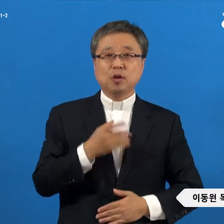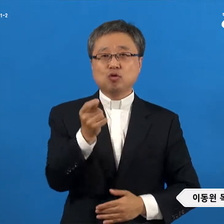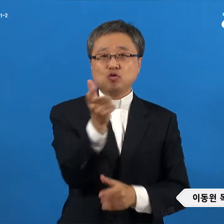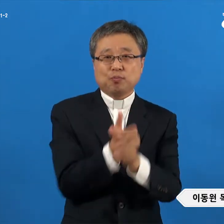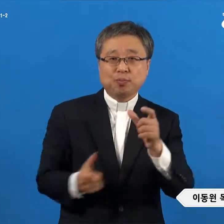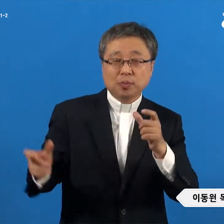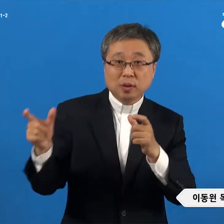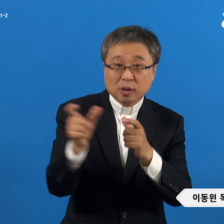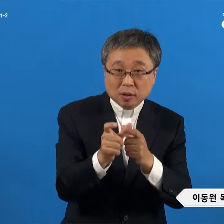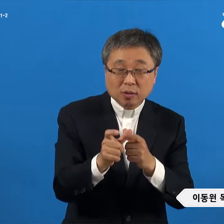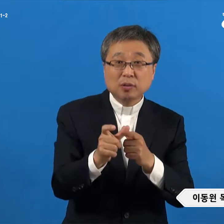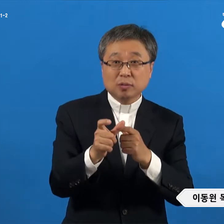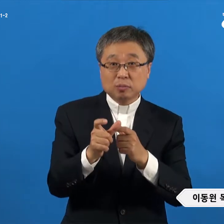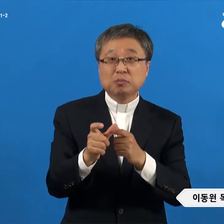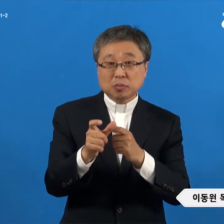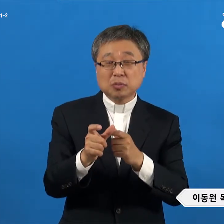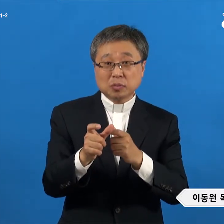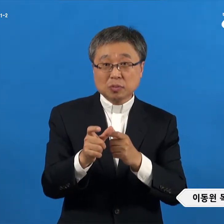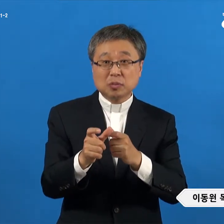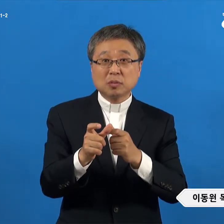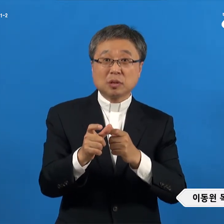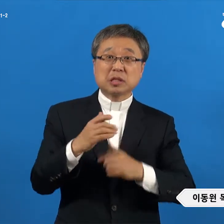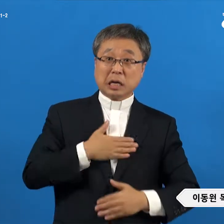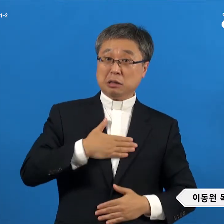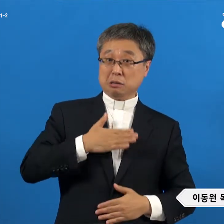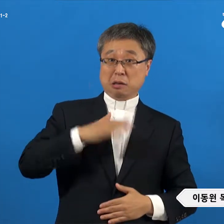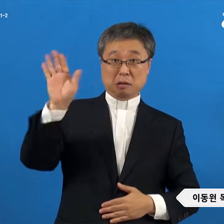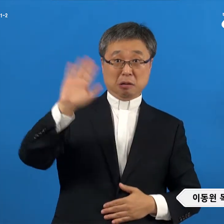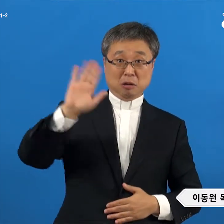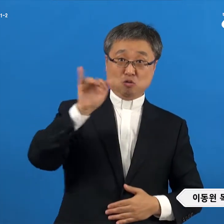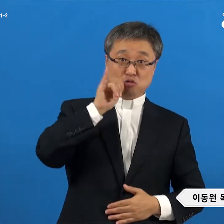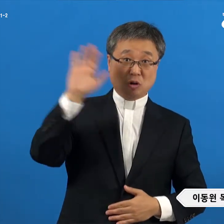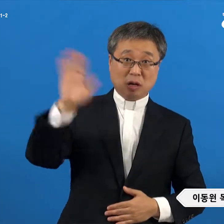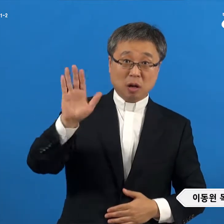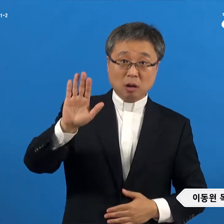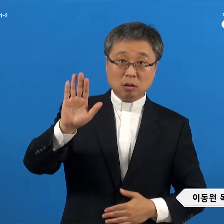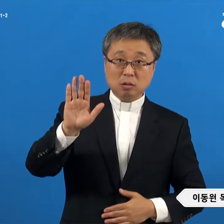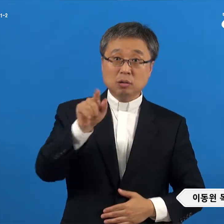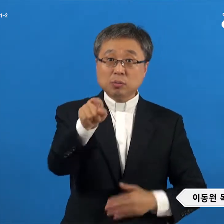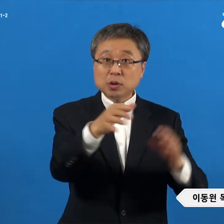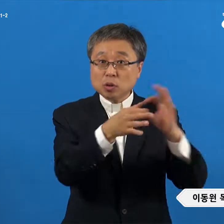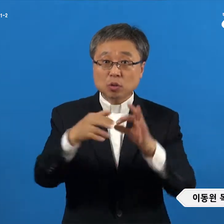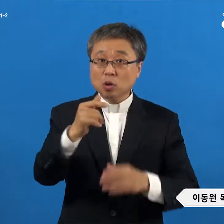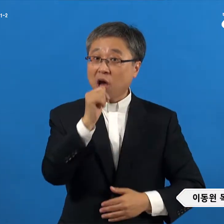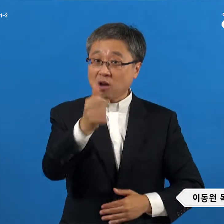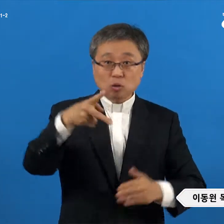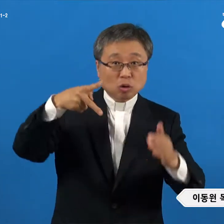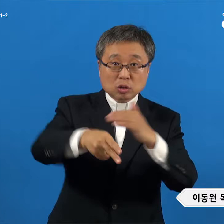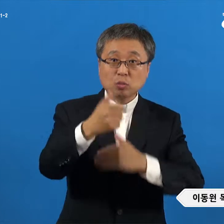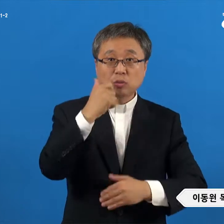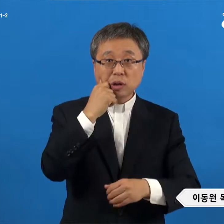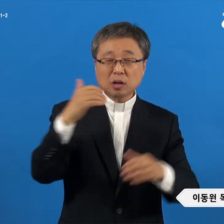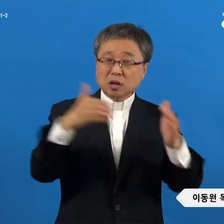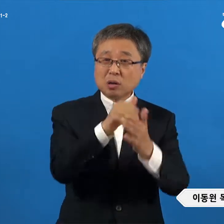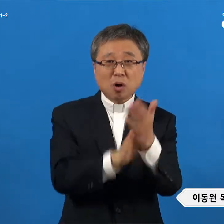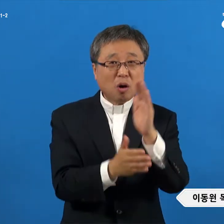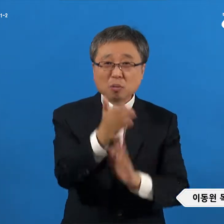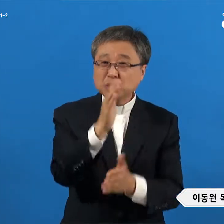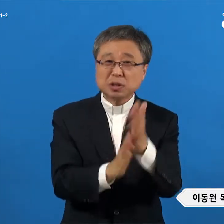중독된 사람들이 대부분 자기가 중독이 아니라고 그러면서 결코 끊지 못해요. 그래서 끊임없이 거짓말을 합니다. 그것을